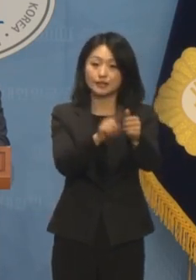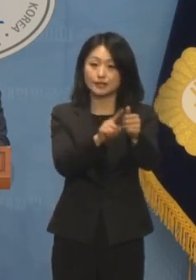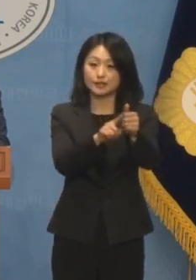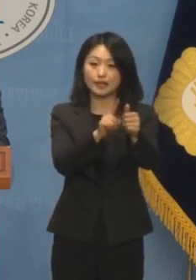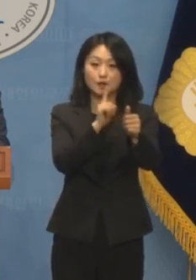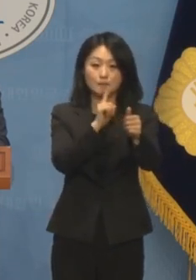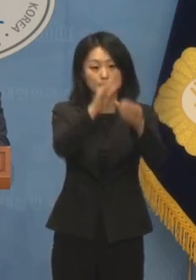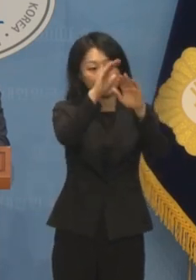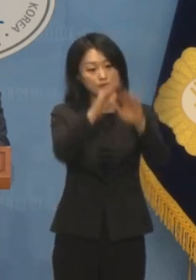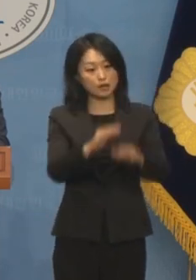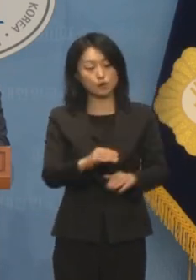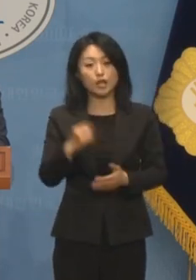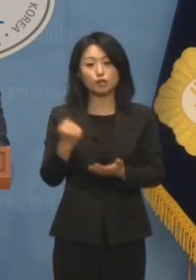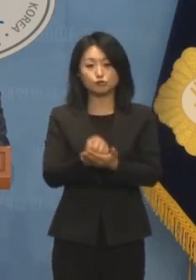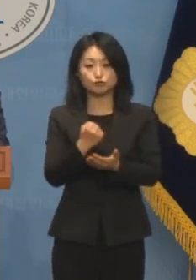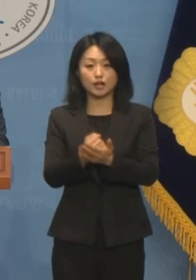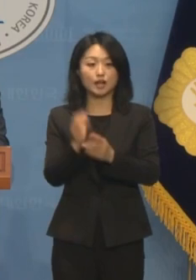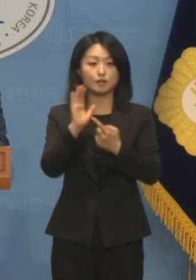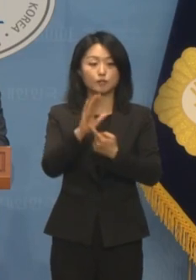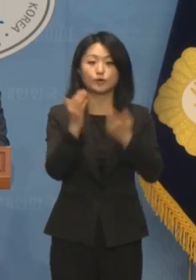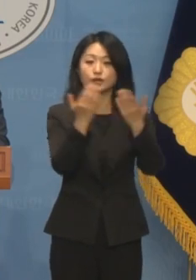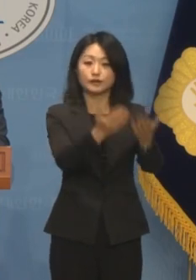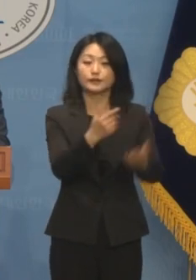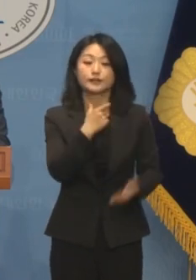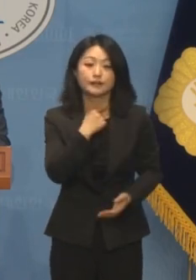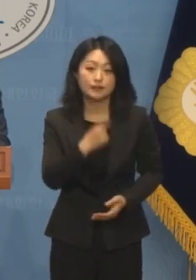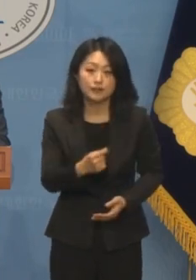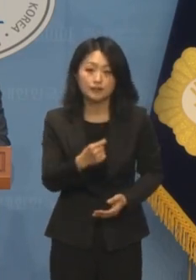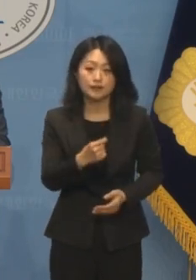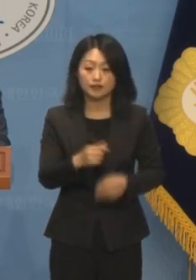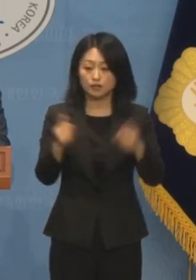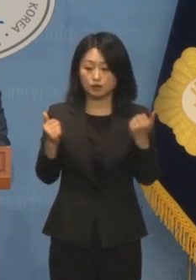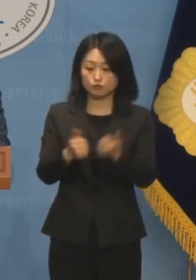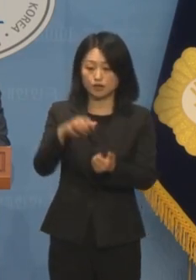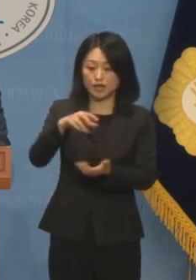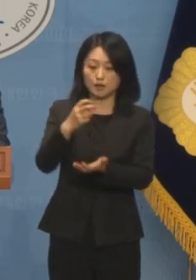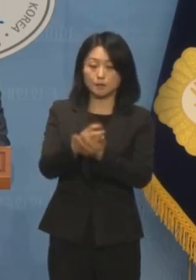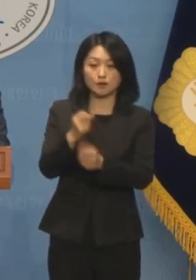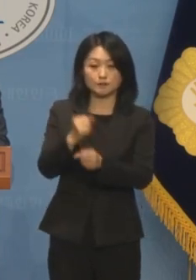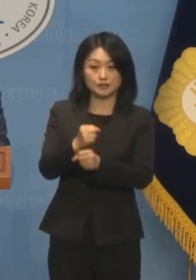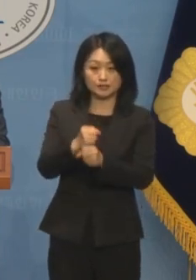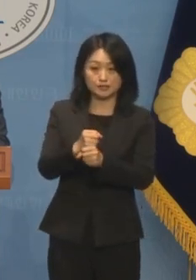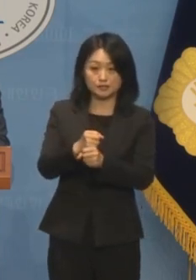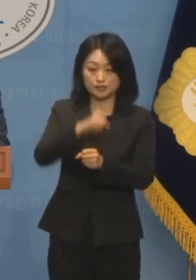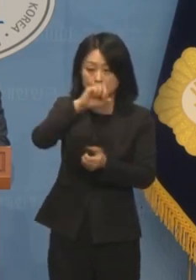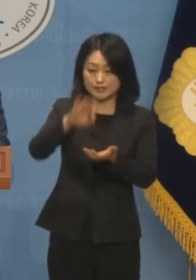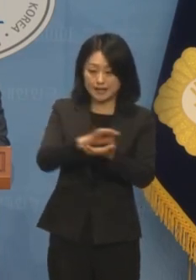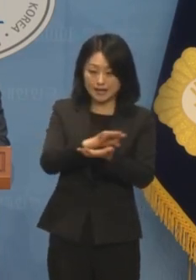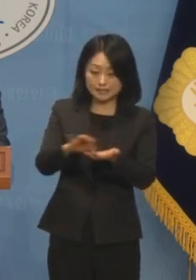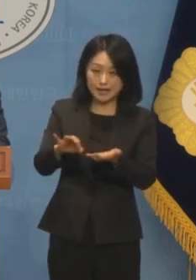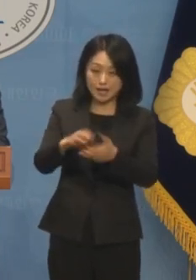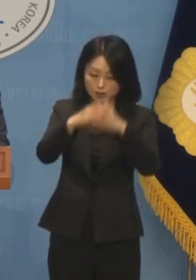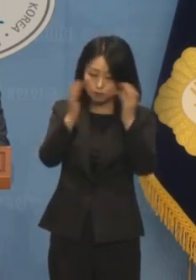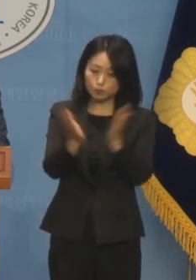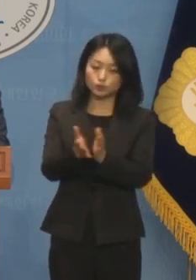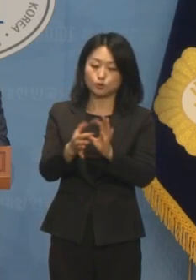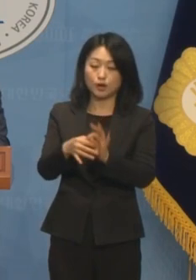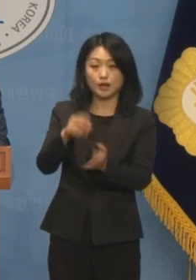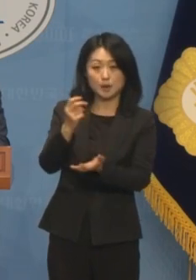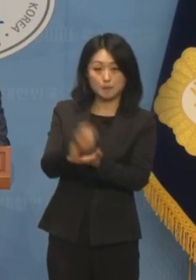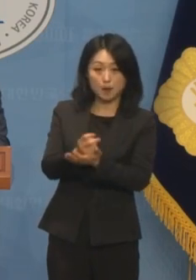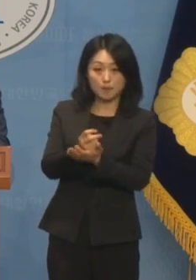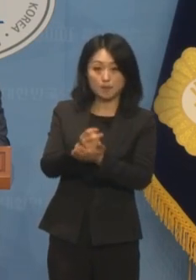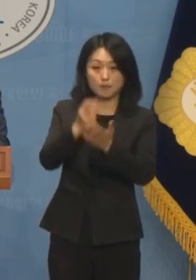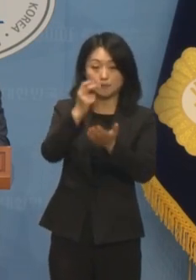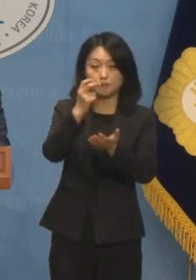발언에 깊은 유감을 표합니다. 국회 입법으로 비용과 예산이 들어가는 모든 법률에 관해 위헌